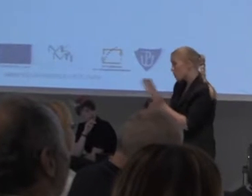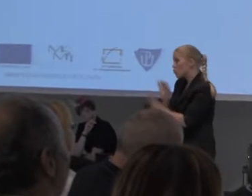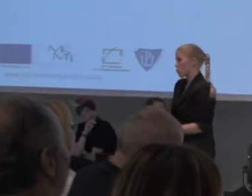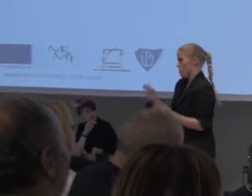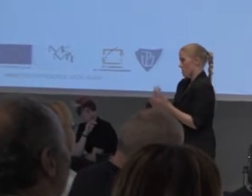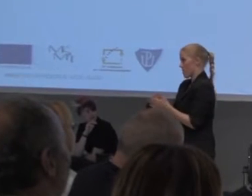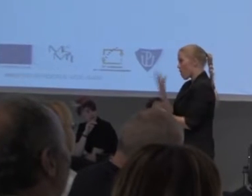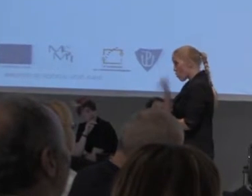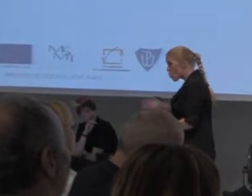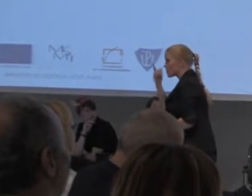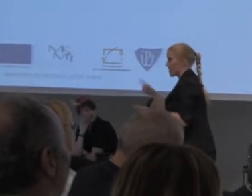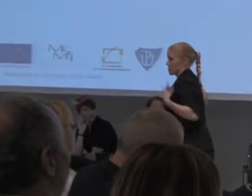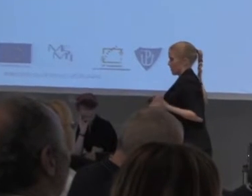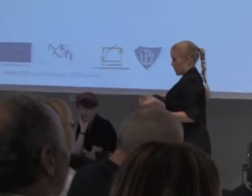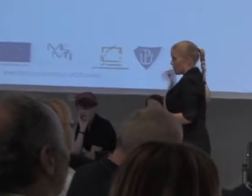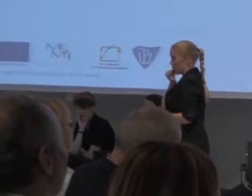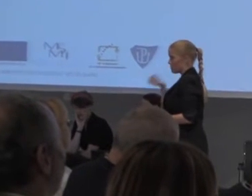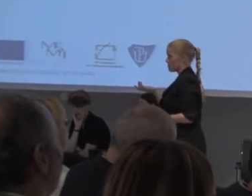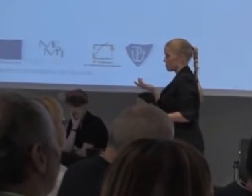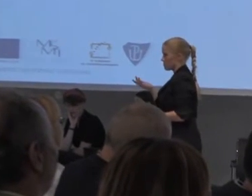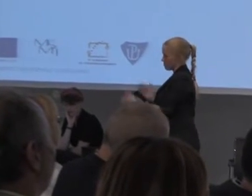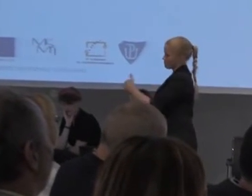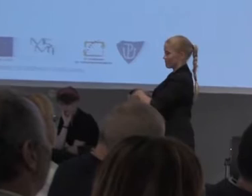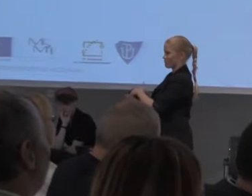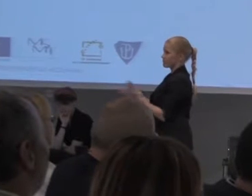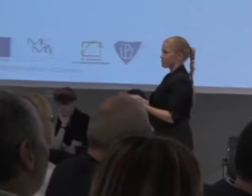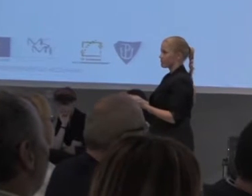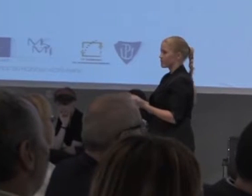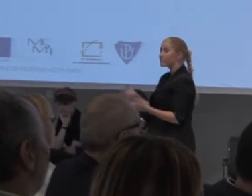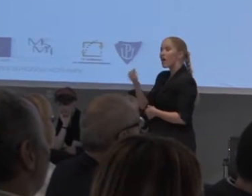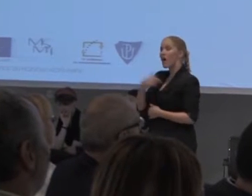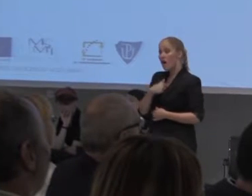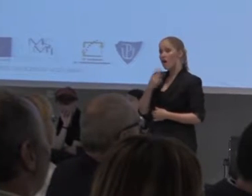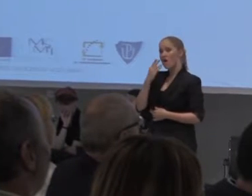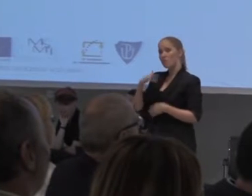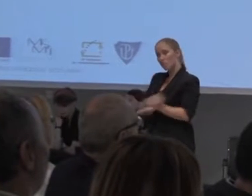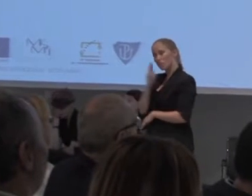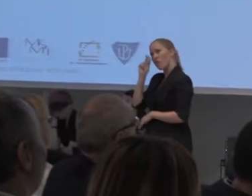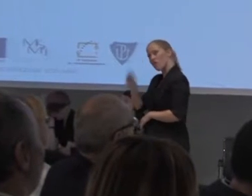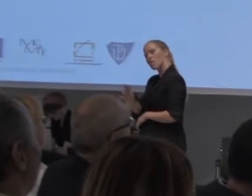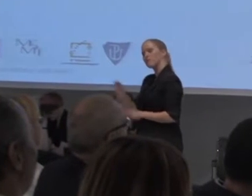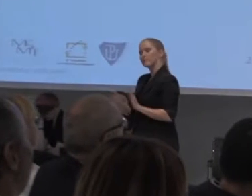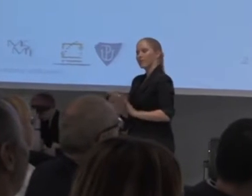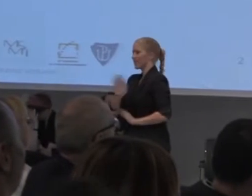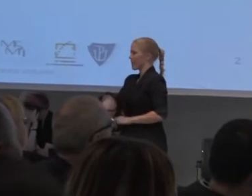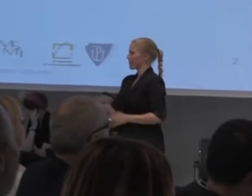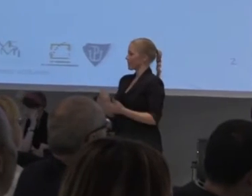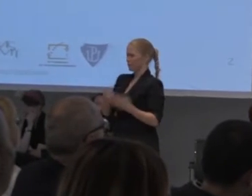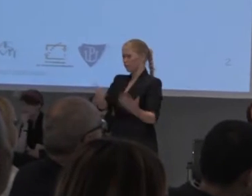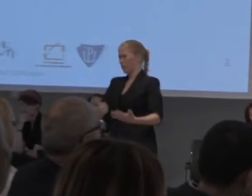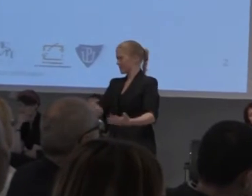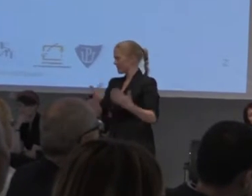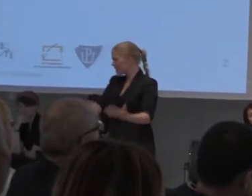Když se podíváme na to, že dítě, které mu je 6 nebo 7, tak je na možná křižovatce života a